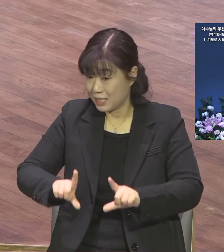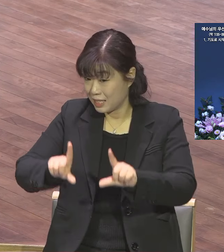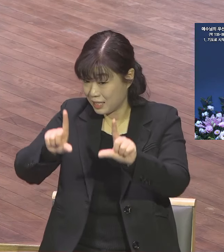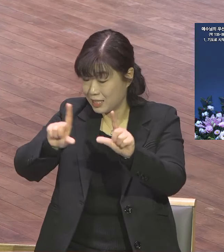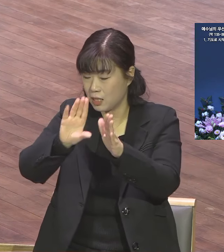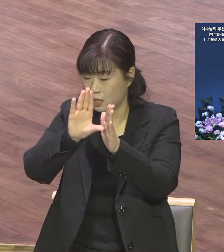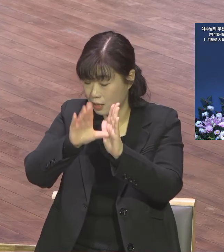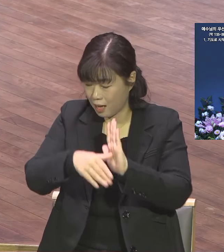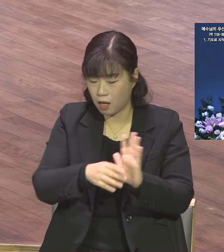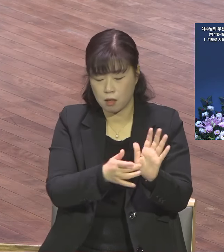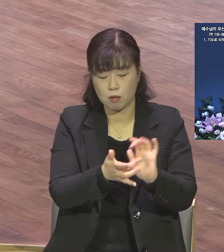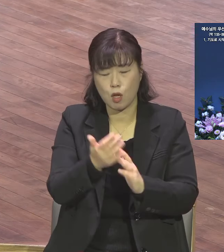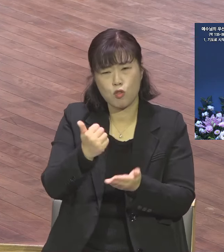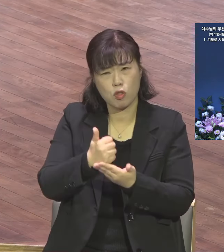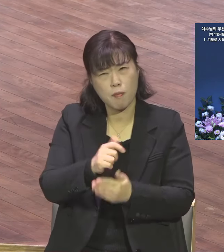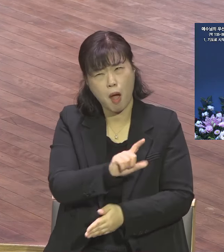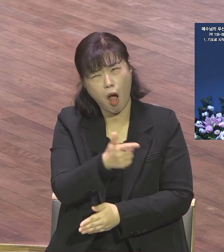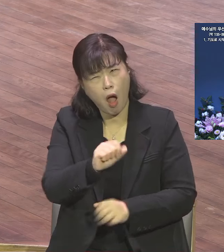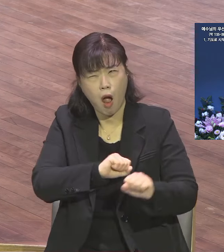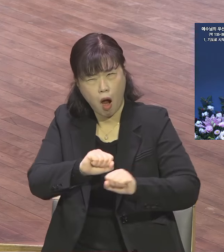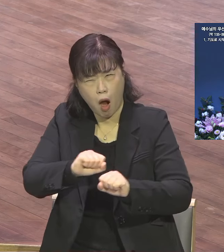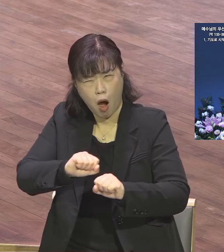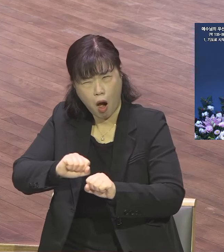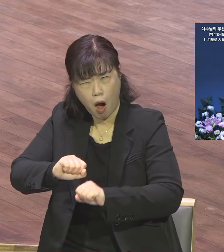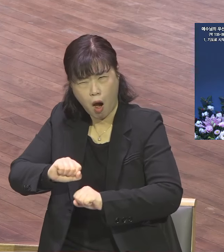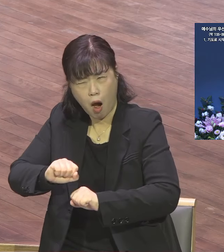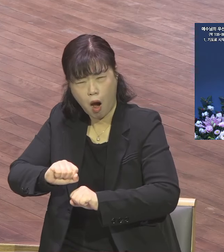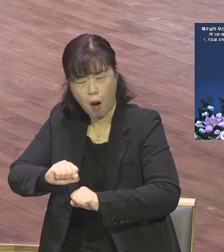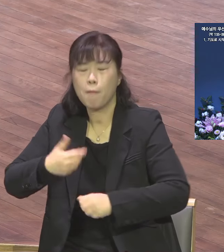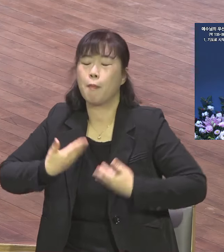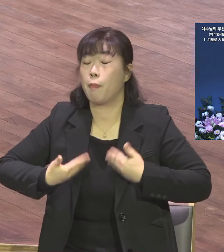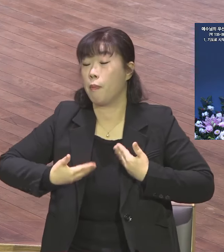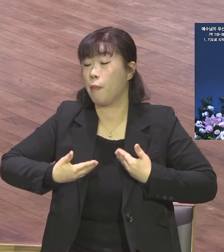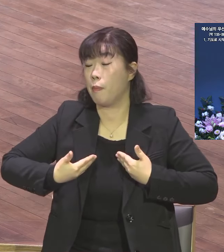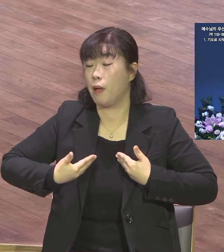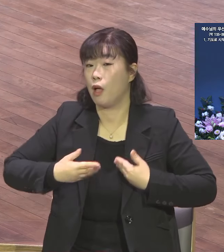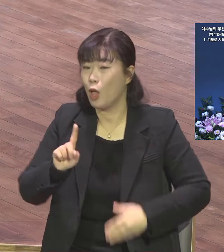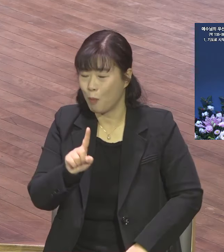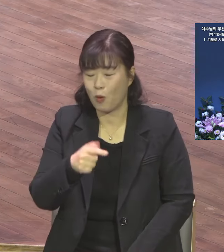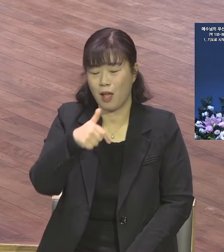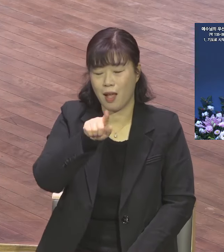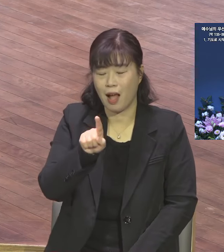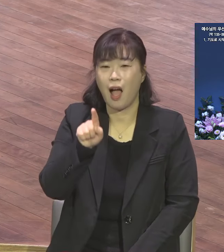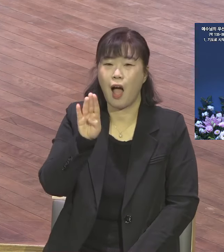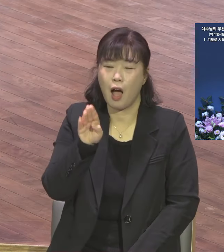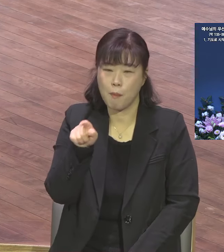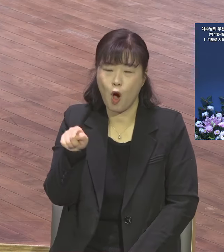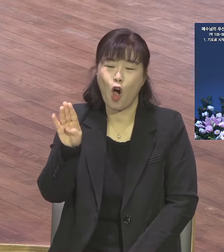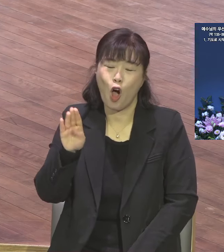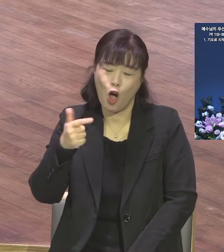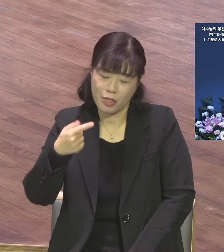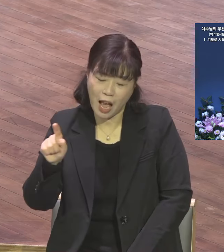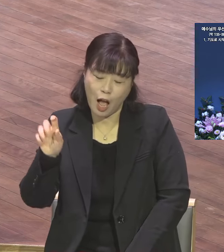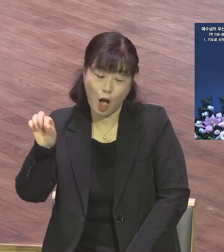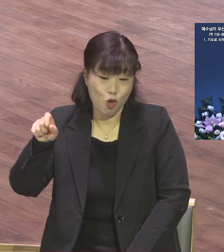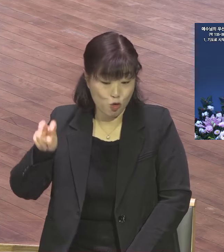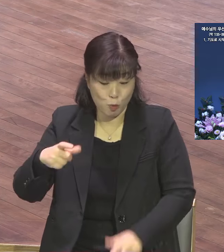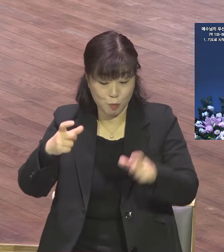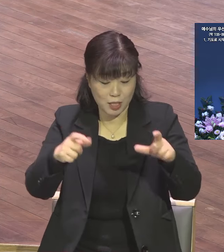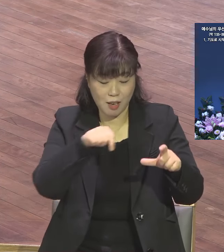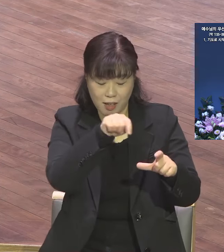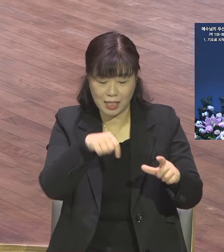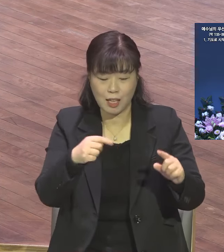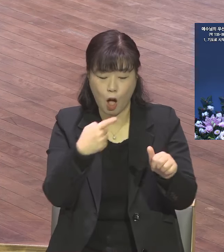안식일에. 가버나움 회당에서 가르치는 사역을 하셨고 거기에서 더러운 귀신을 쫓아내고 열매에 걸린